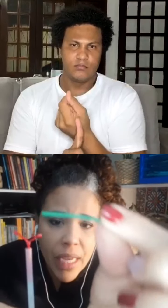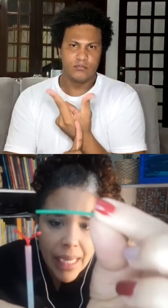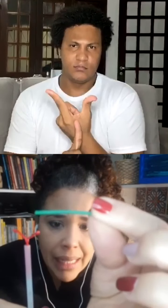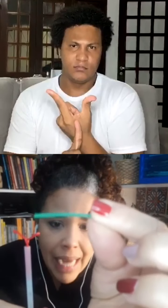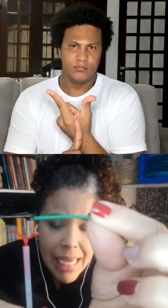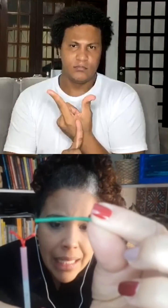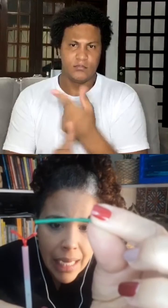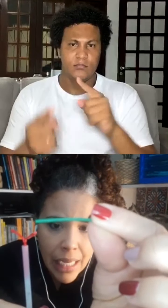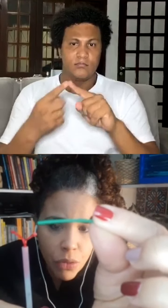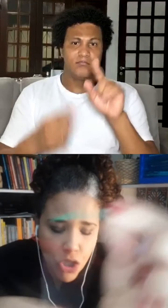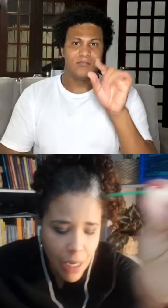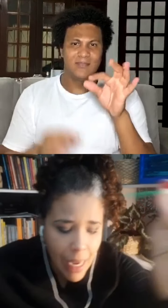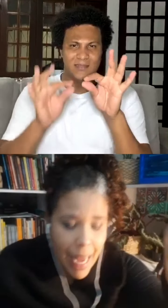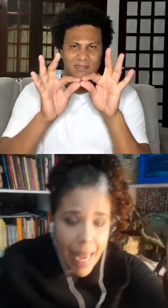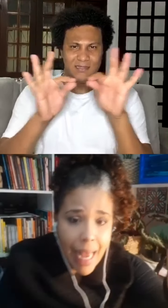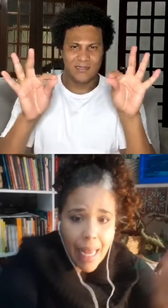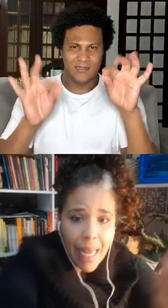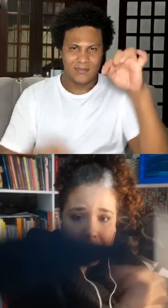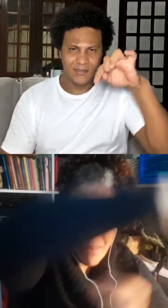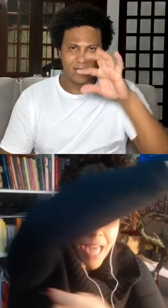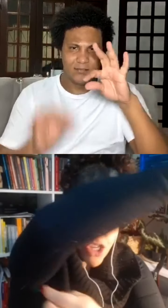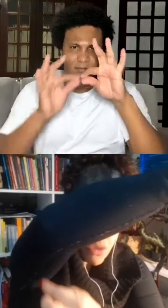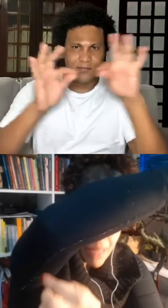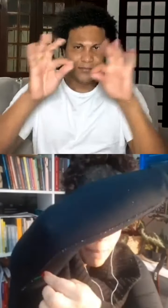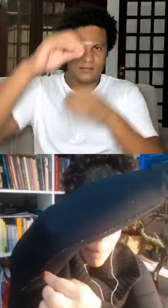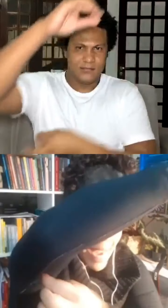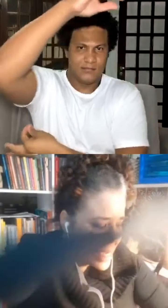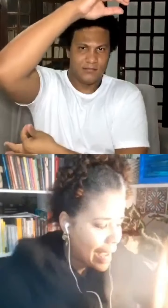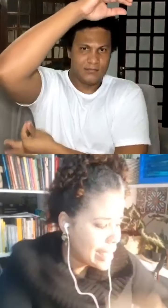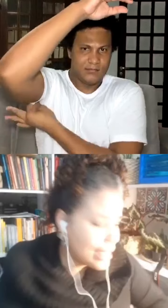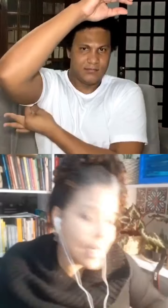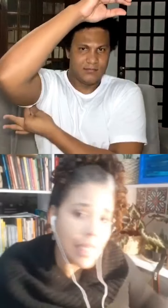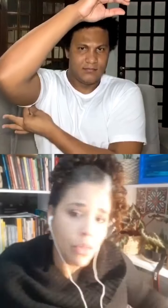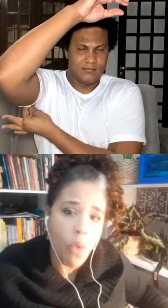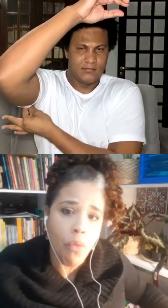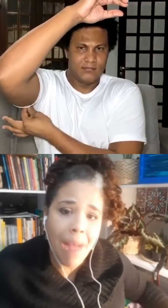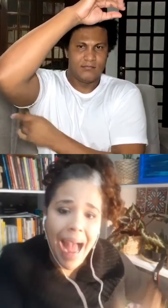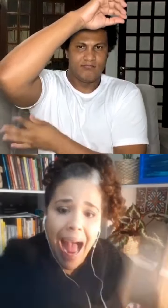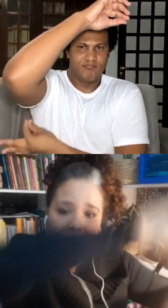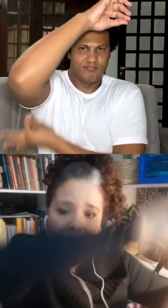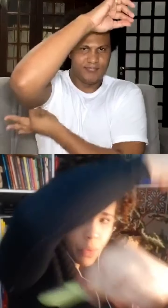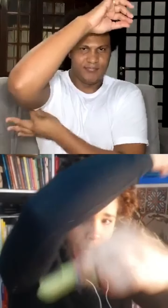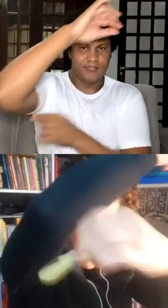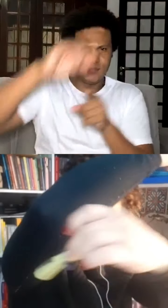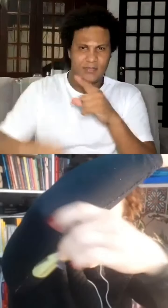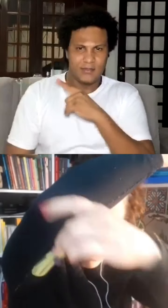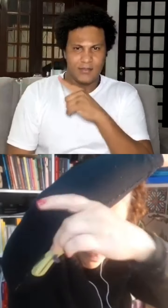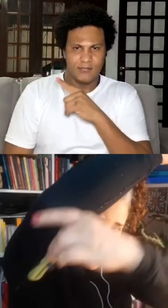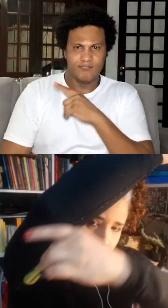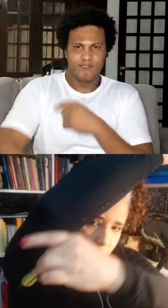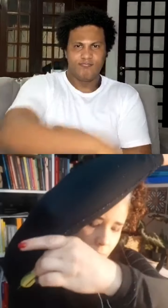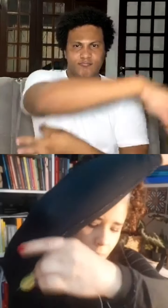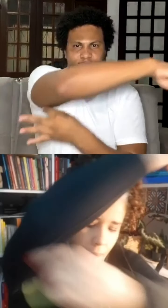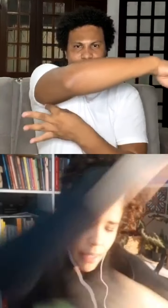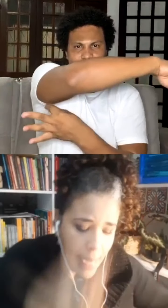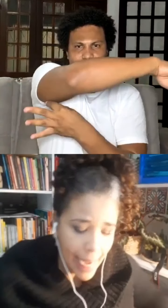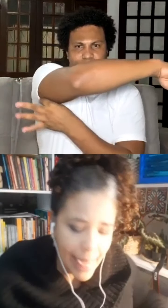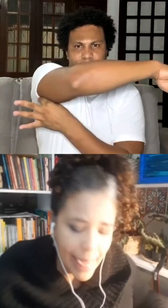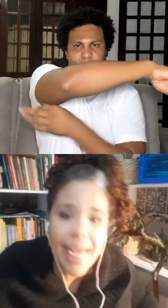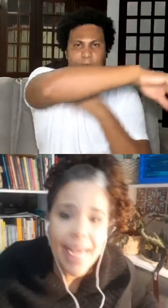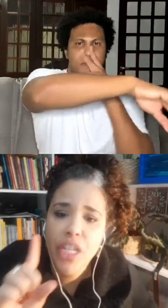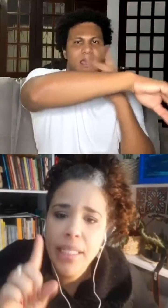fica 3 anos embaixo da pele, que é inserido com uma agulha,